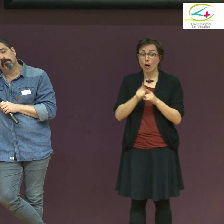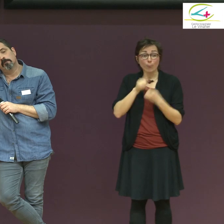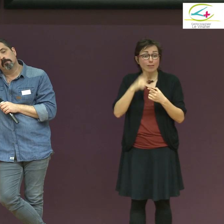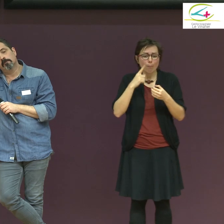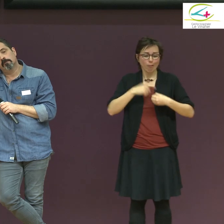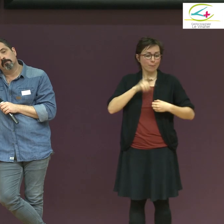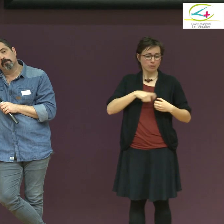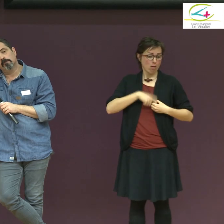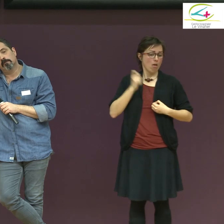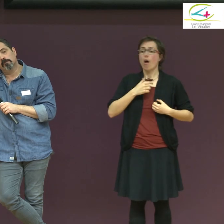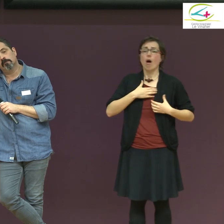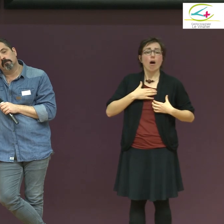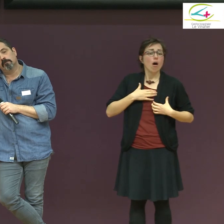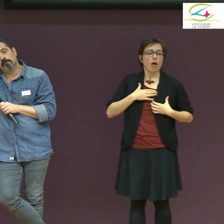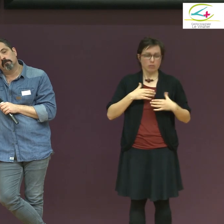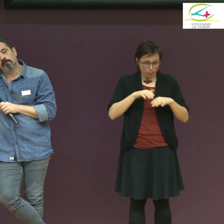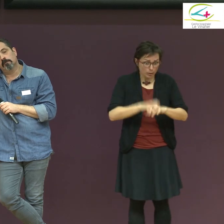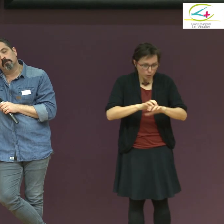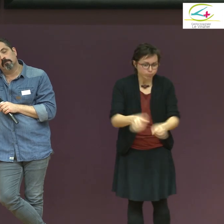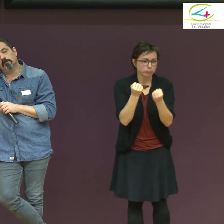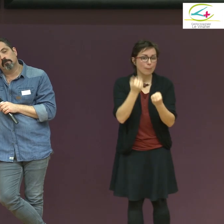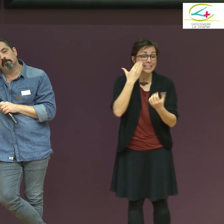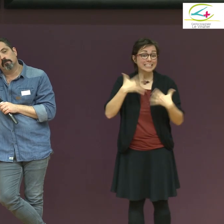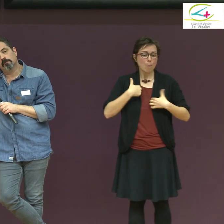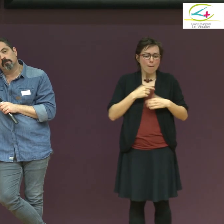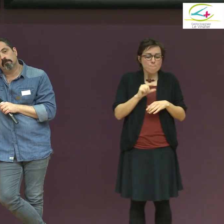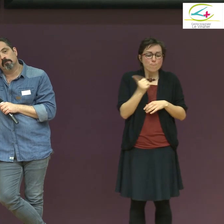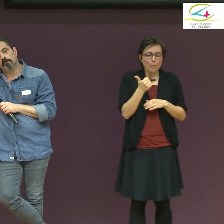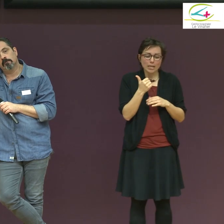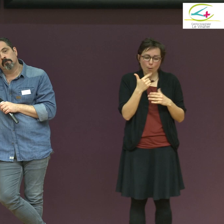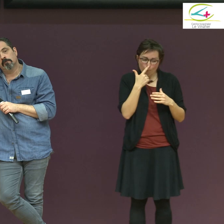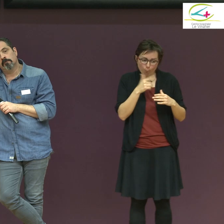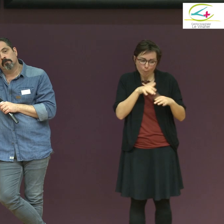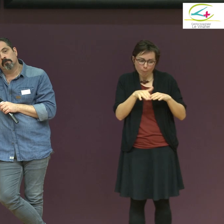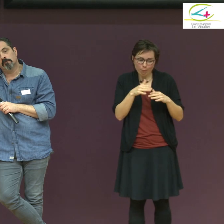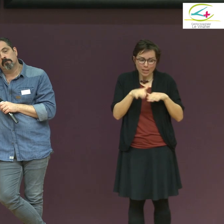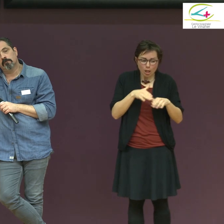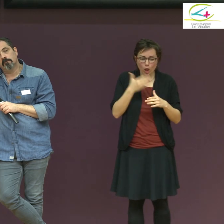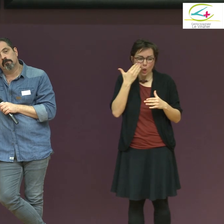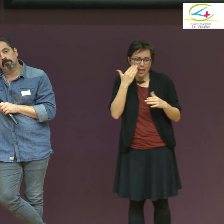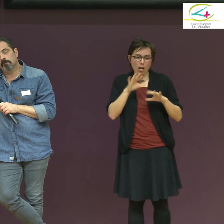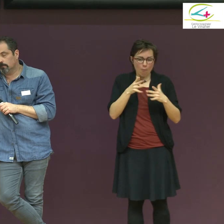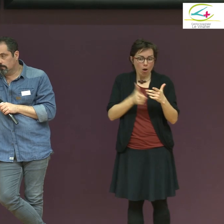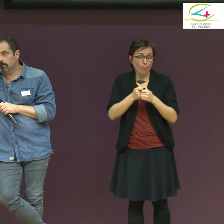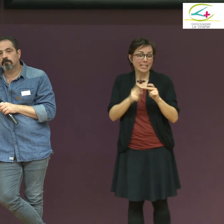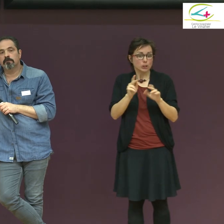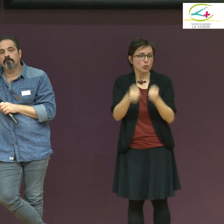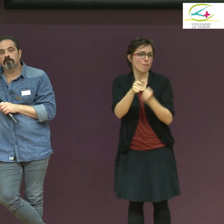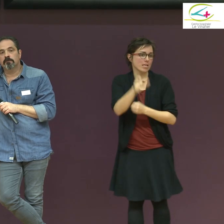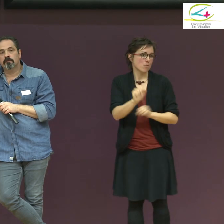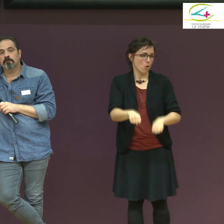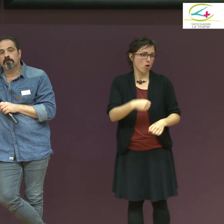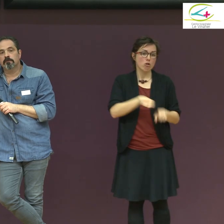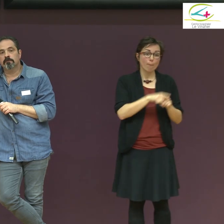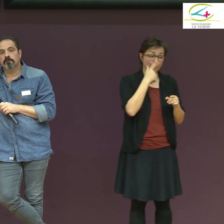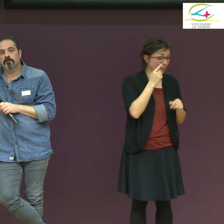l'infarctus, il y a peut-être du délai pour aller voir le cardiologue, mais si déjà je peux faire des premiers gestes, je vais peut-être empêcher que ça empire, je vais peut-être pouvoir sauver quelqu'un. C'est ça aussi l'idée,